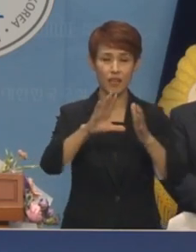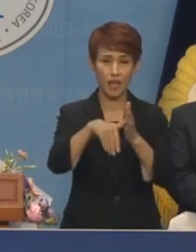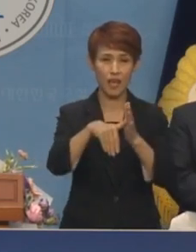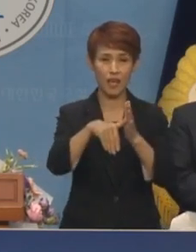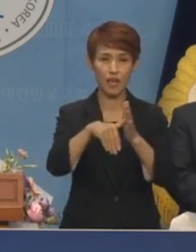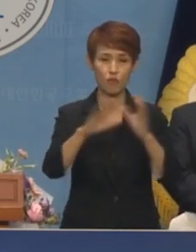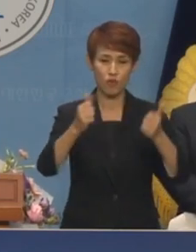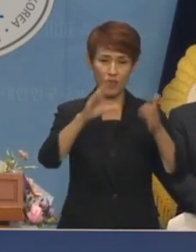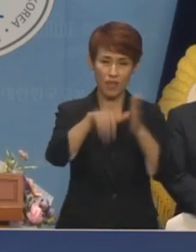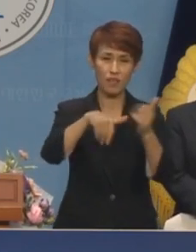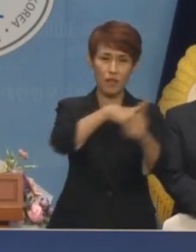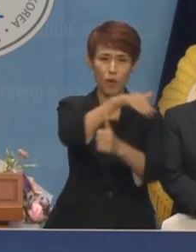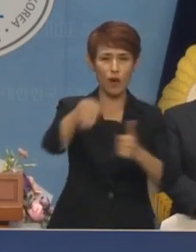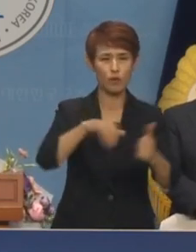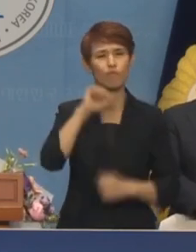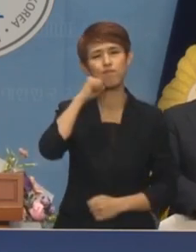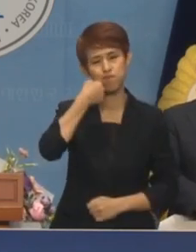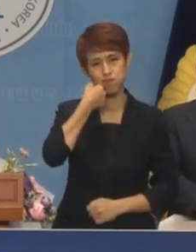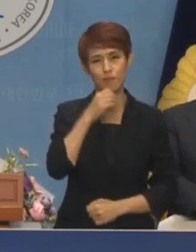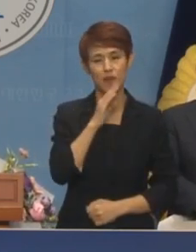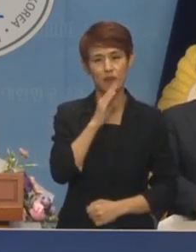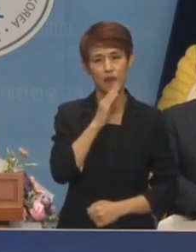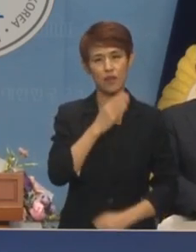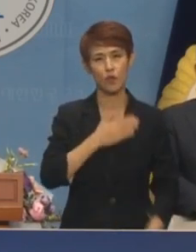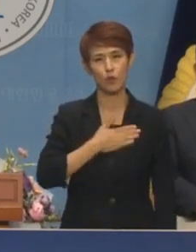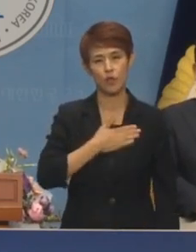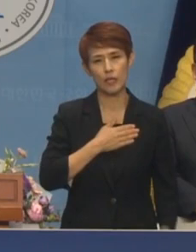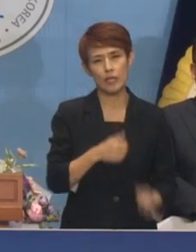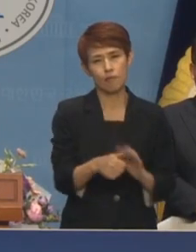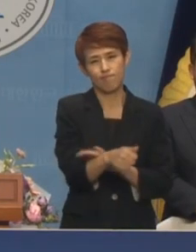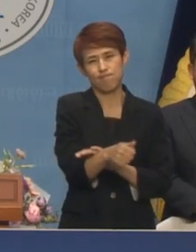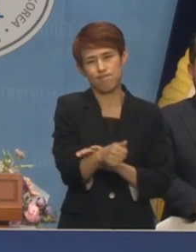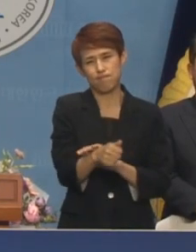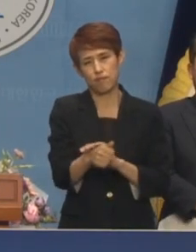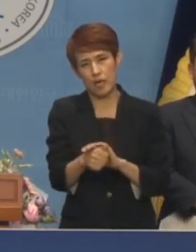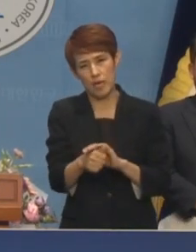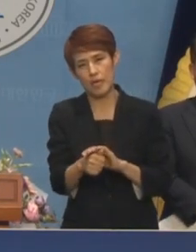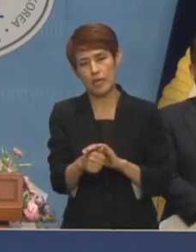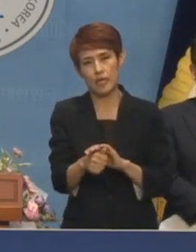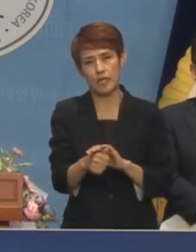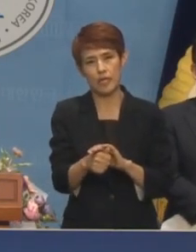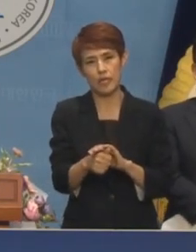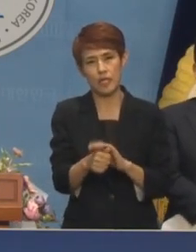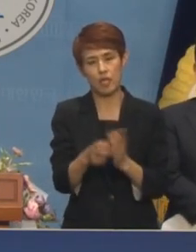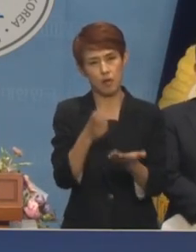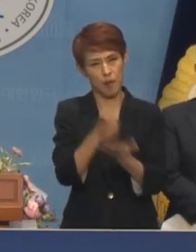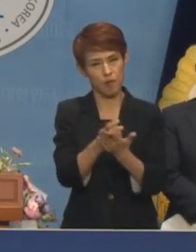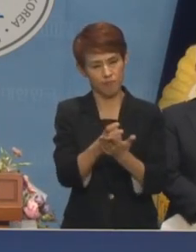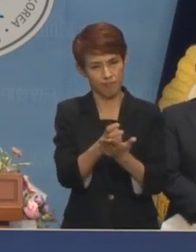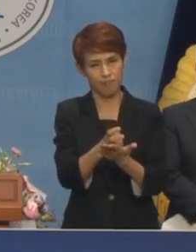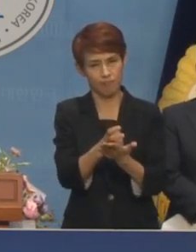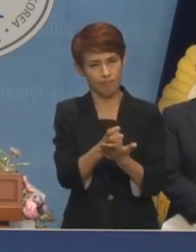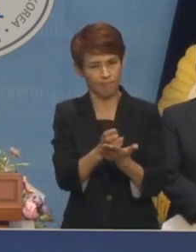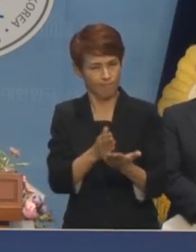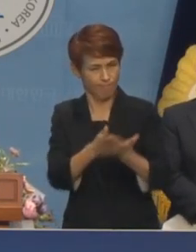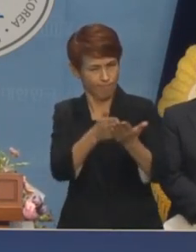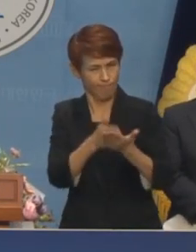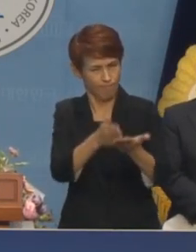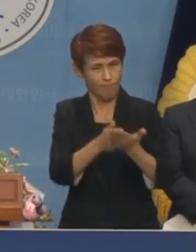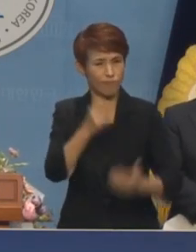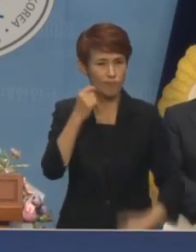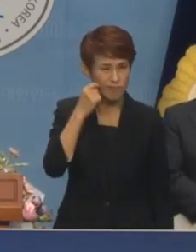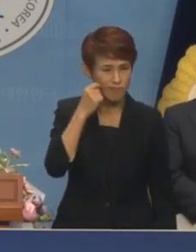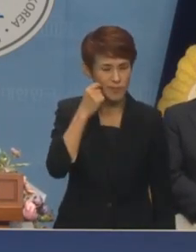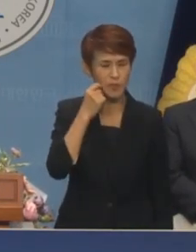또 그러했던지라 저 스스로도 좀 위축이 되어서 법안을 아주 적극적으로 만들지 못한 부분도